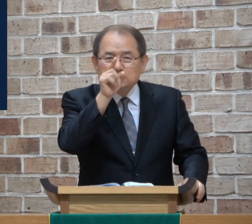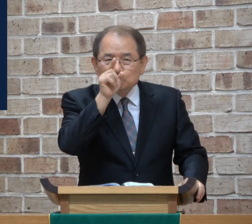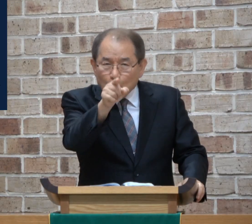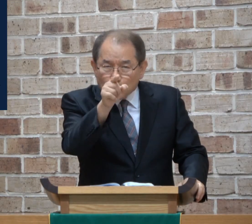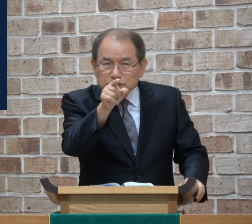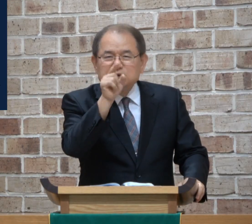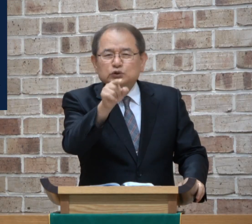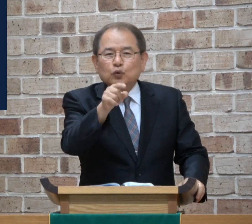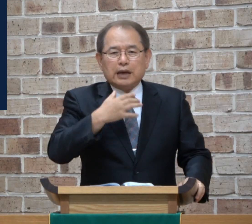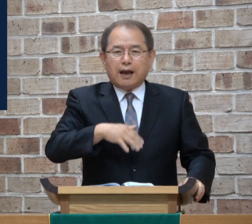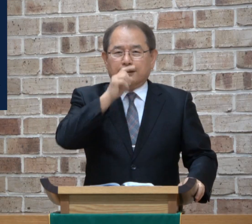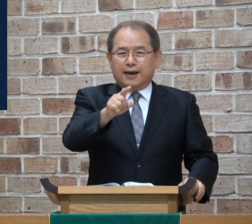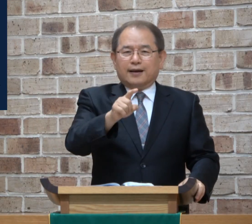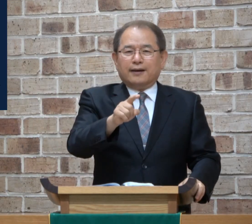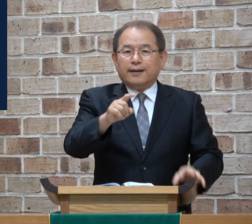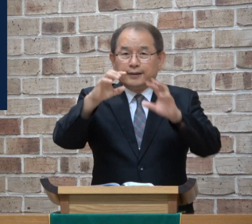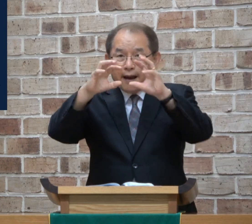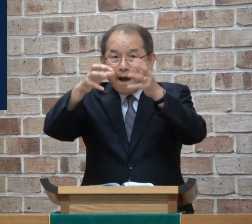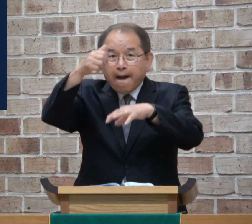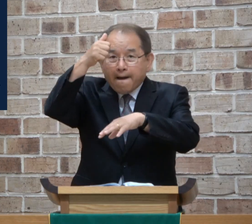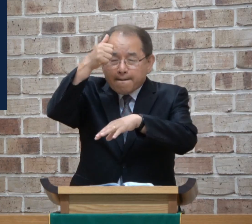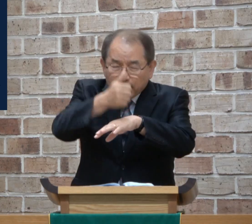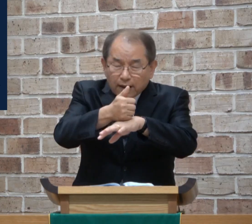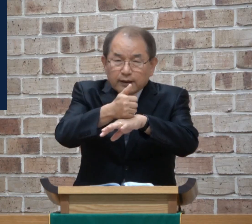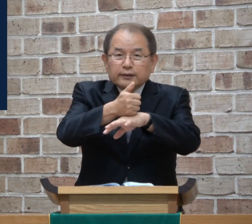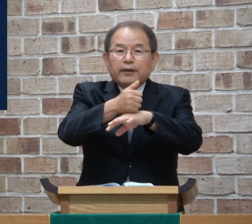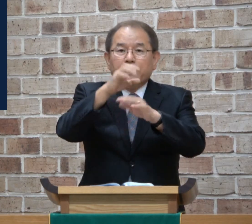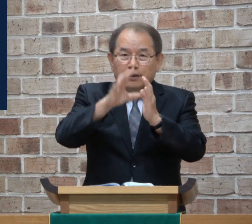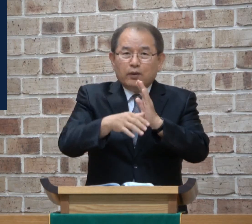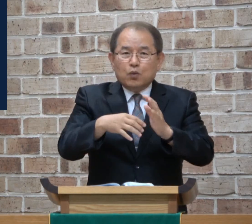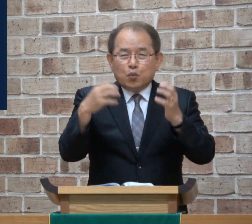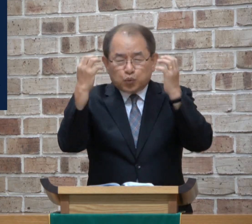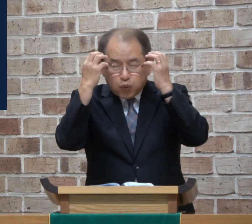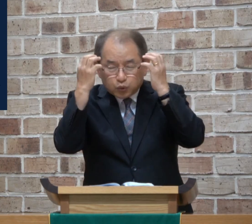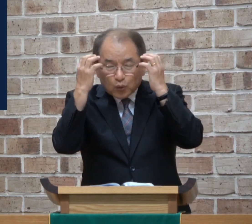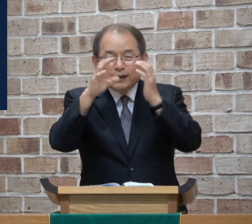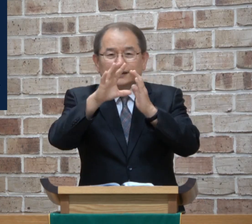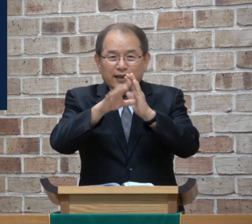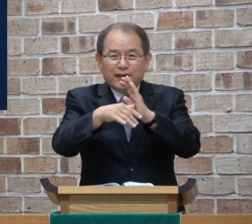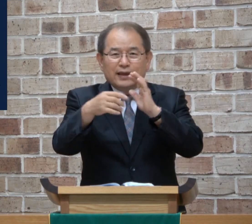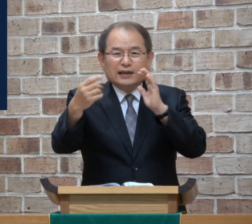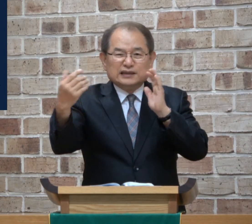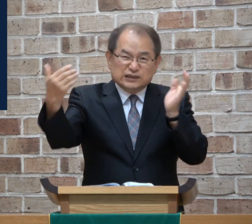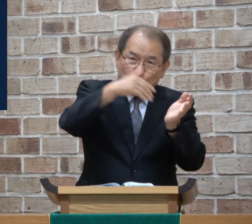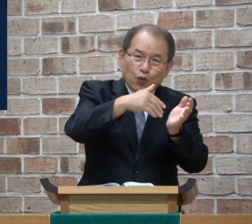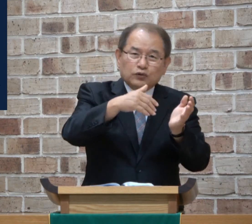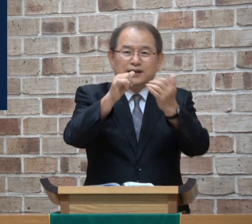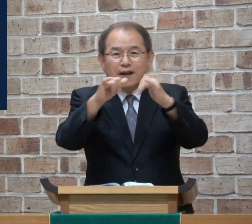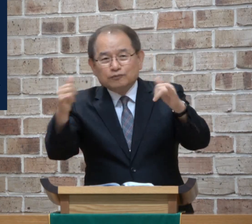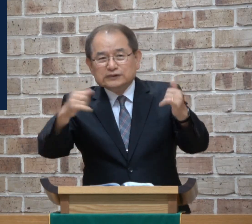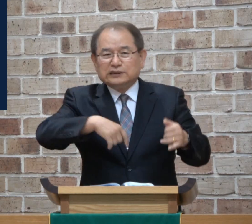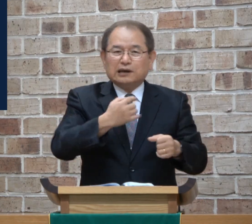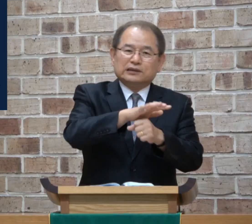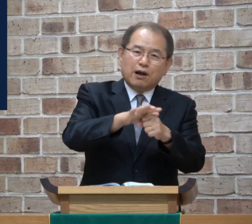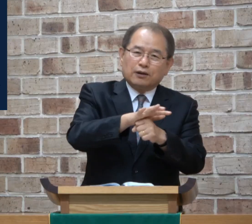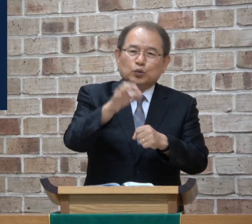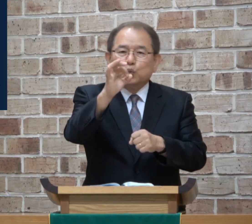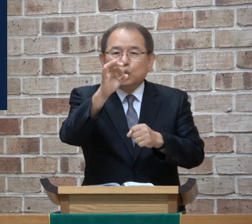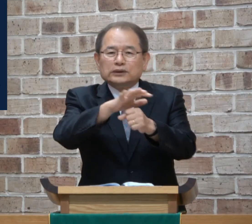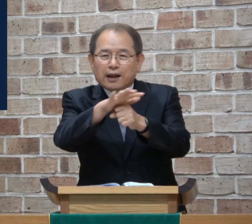못하지만 말씀에는 이렇습니다. 너는 이것을 알라. 말세에 고통하는 때가 이르러 사람들이 자기를 사랑하며